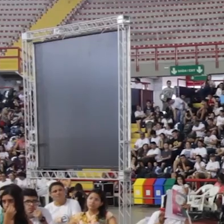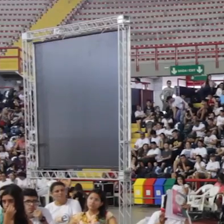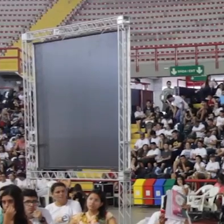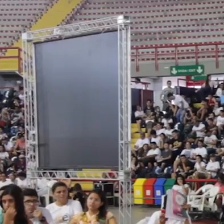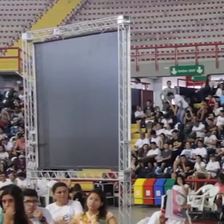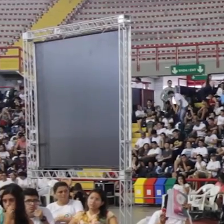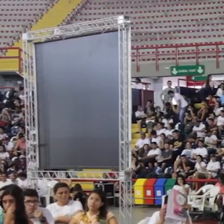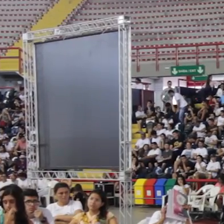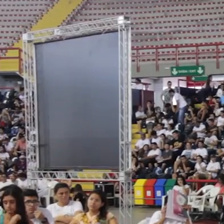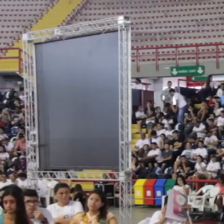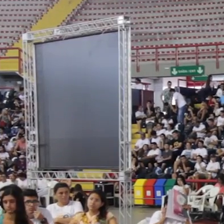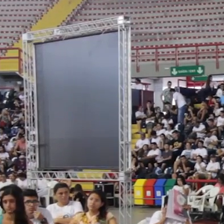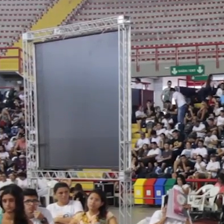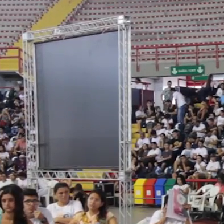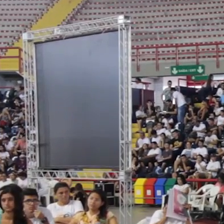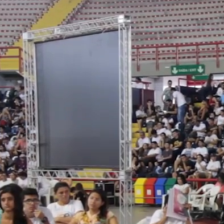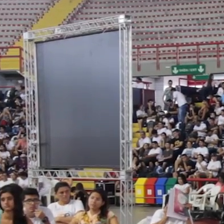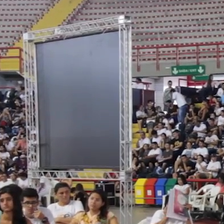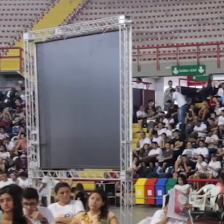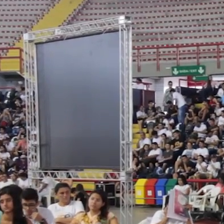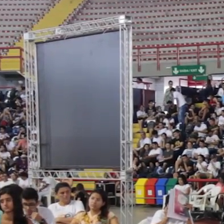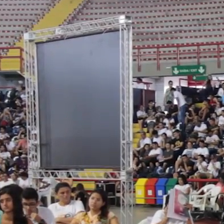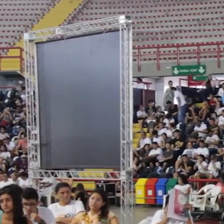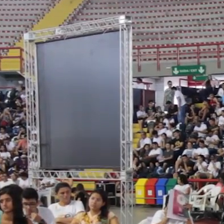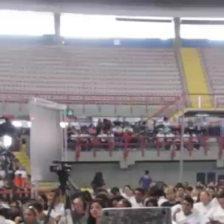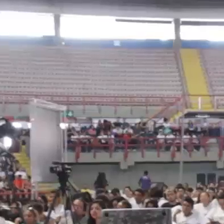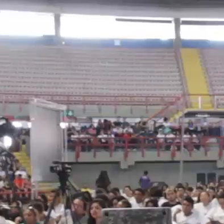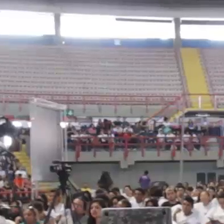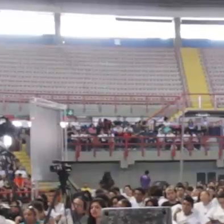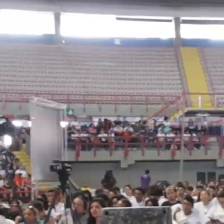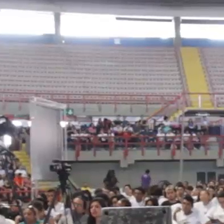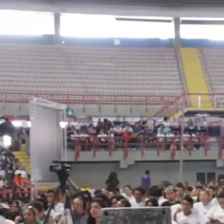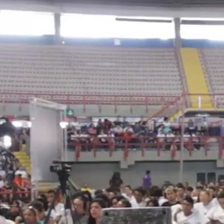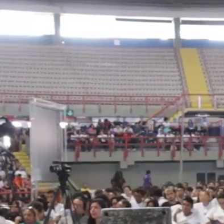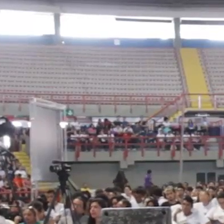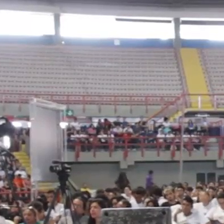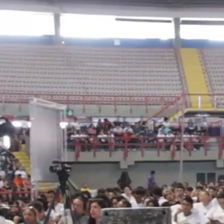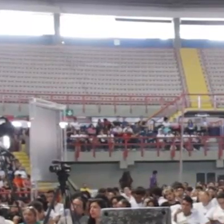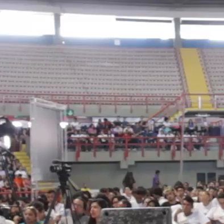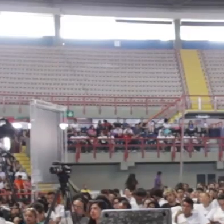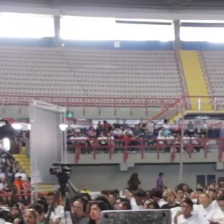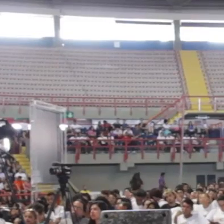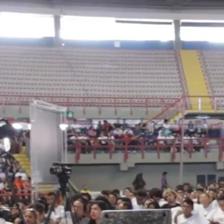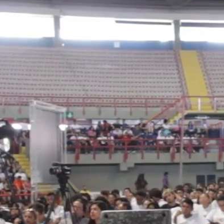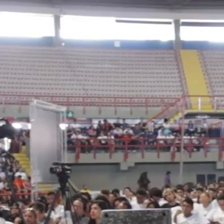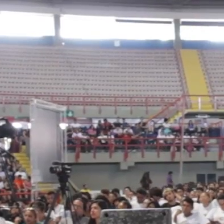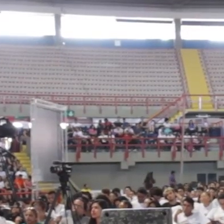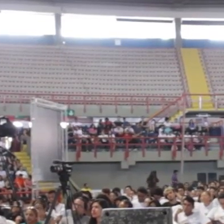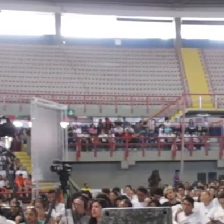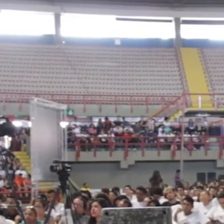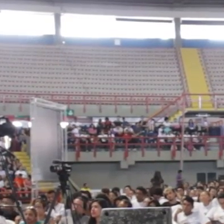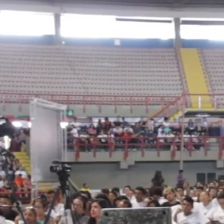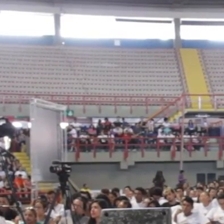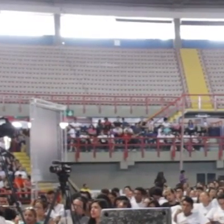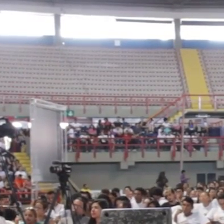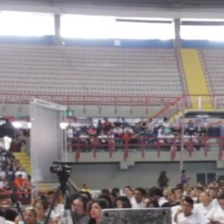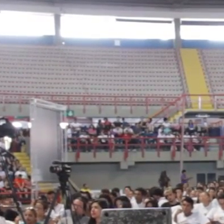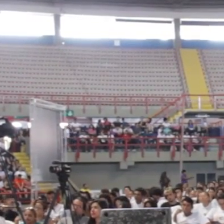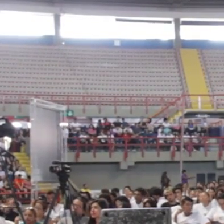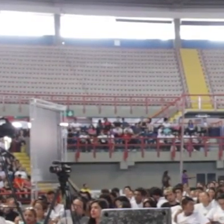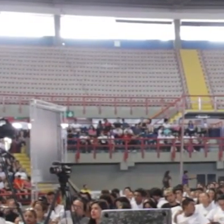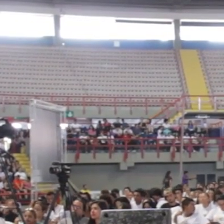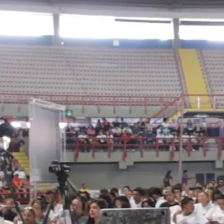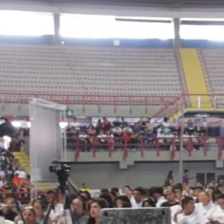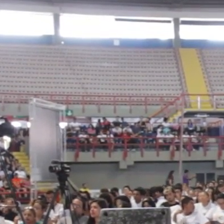foi o debate, a ação foi a discussão. Eu estou me fazendo entender, sim ou não? Ok. Levanta o braço quem está